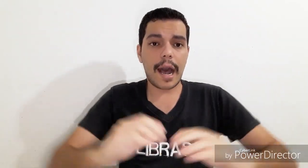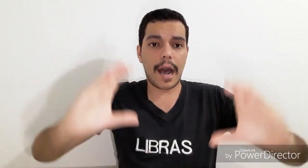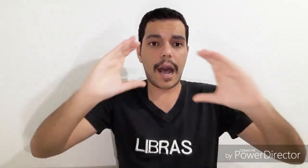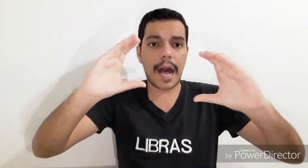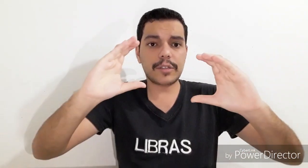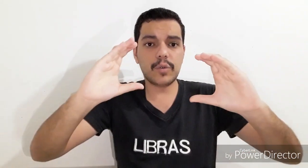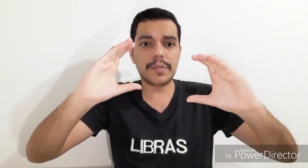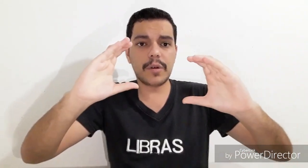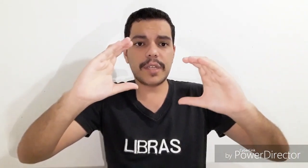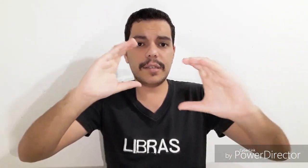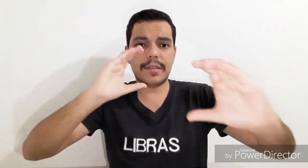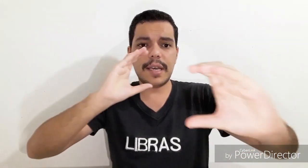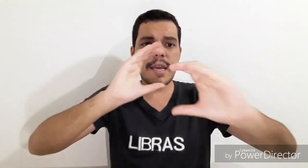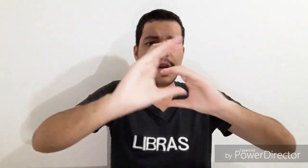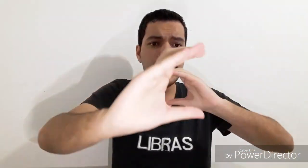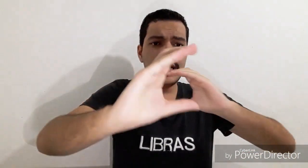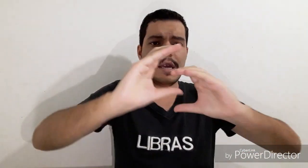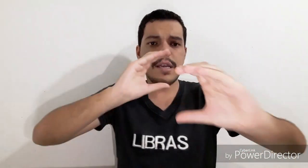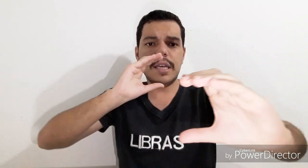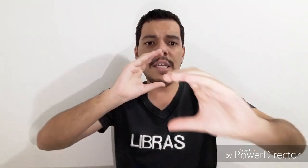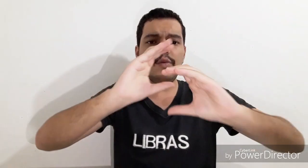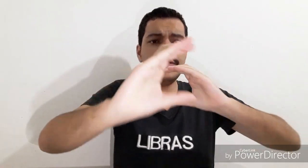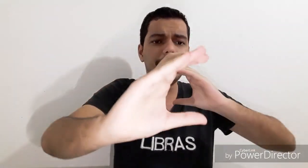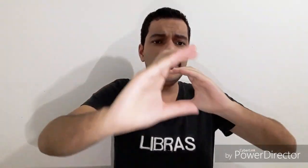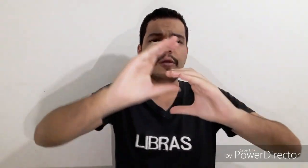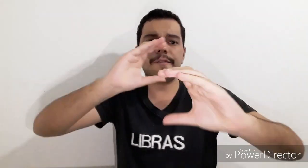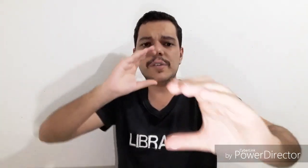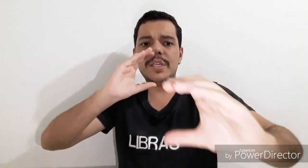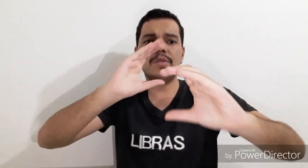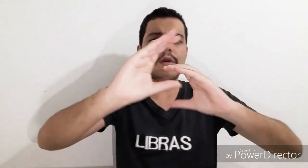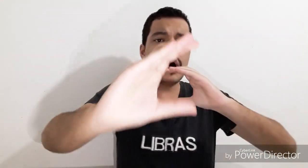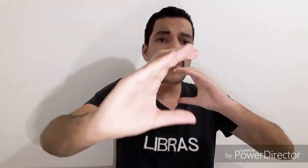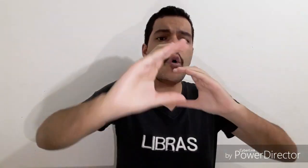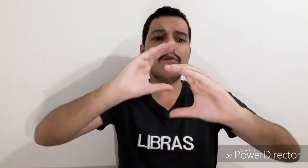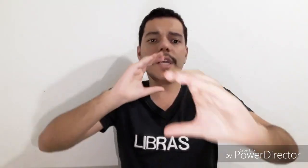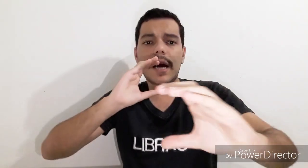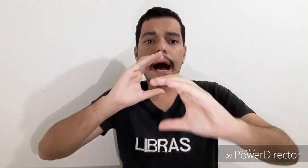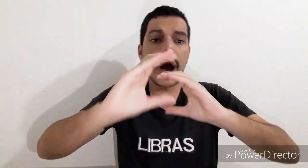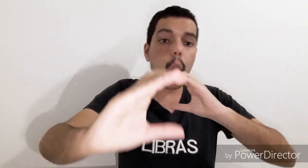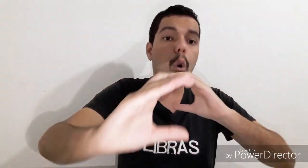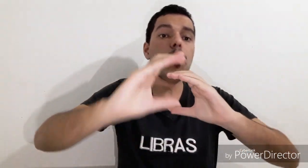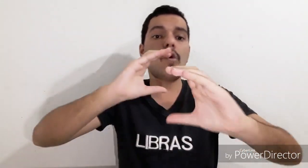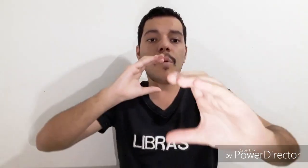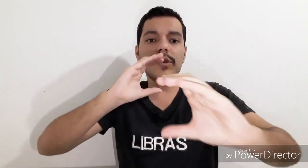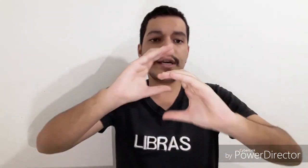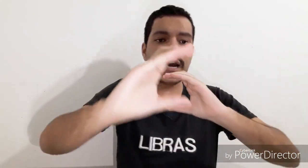Comunicar, as duas mãos em C, indo e vindo, fluindo. Comunicar ou